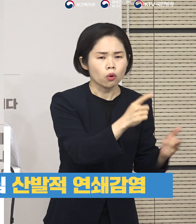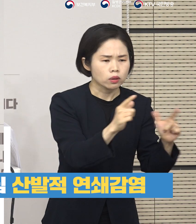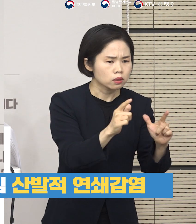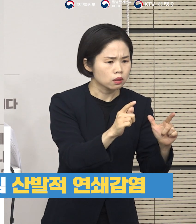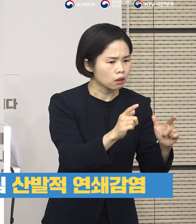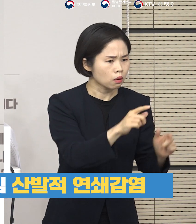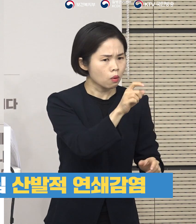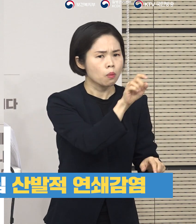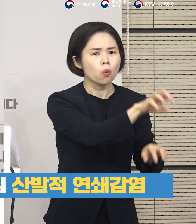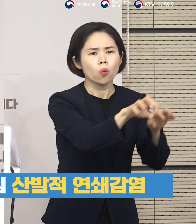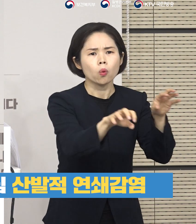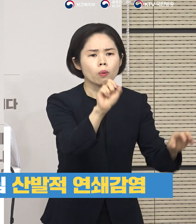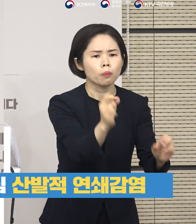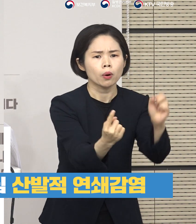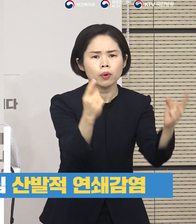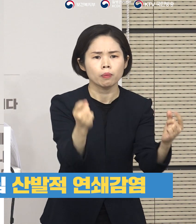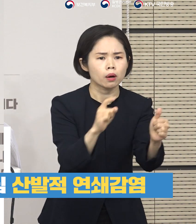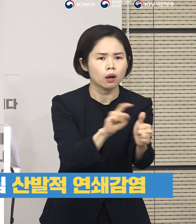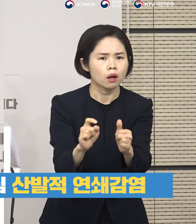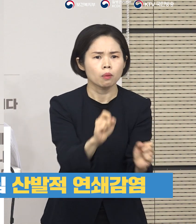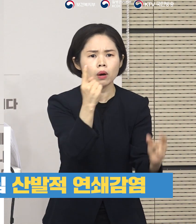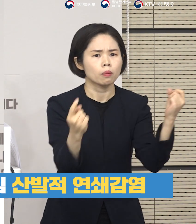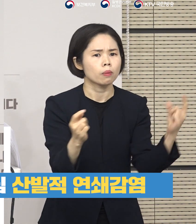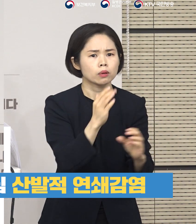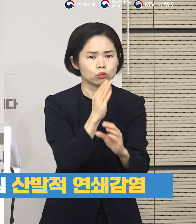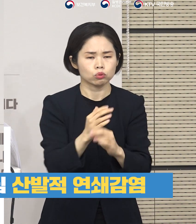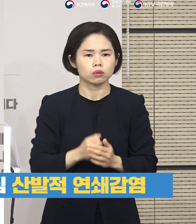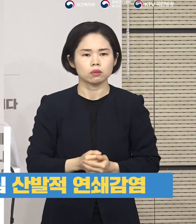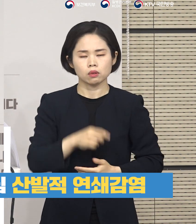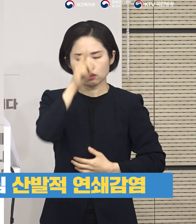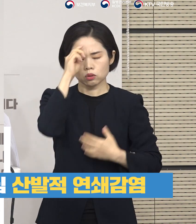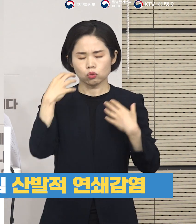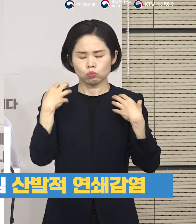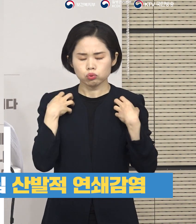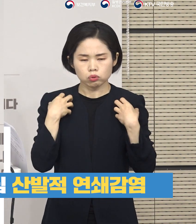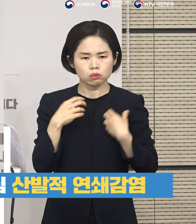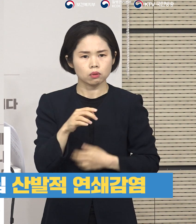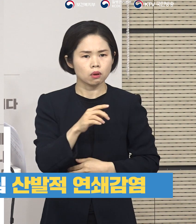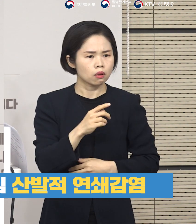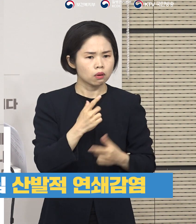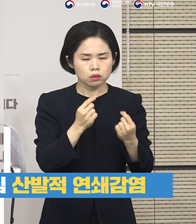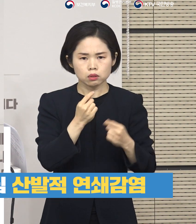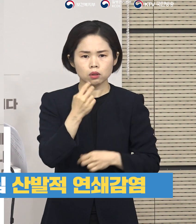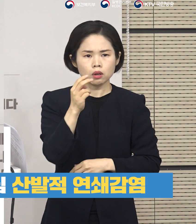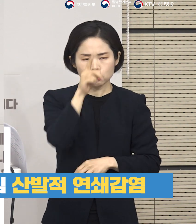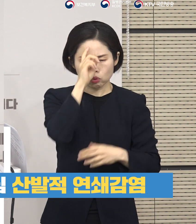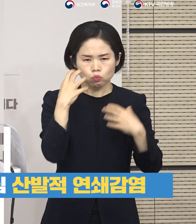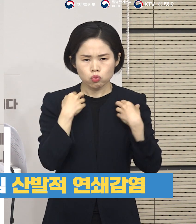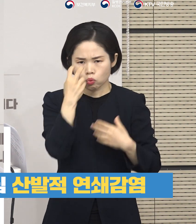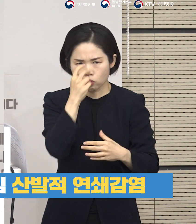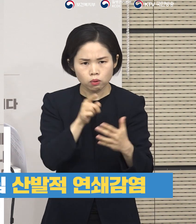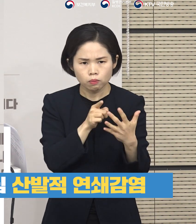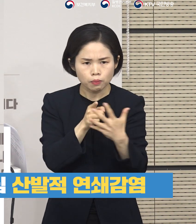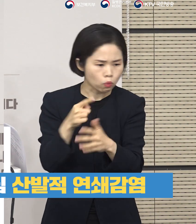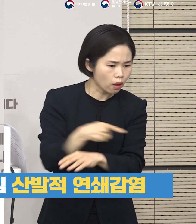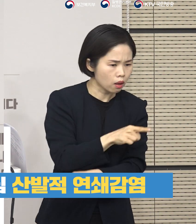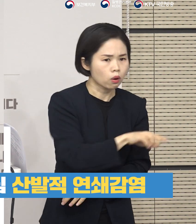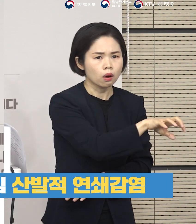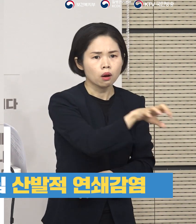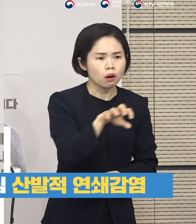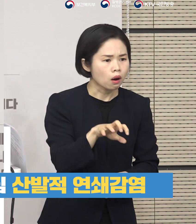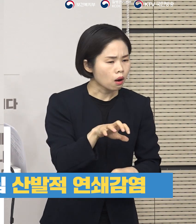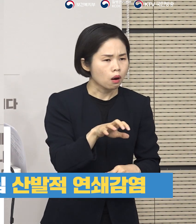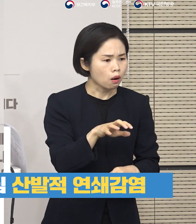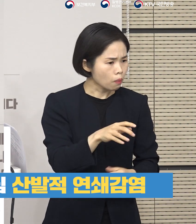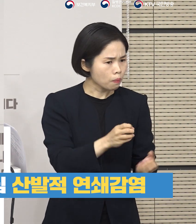연쇄 감염이 계속되고 있습니다. 정부는 이러한 사각지대 해소를 위해 방역수칙 준수 여부를